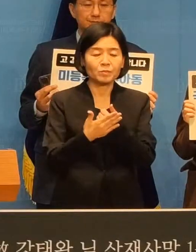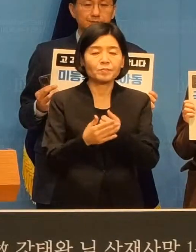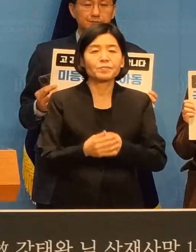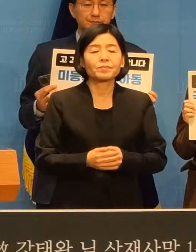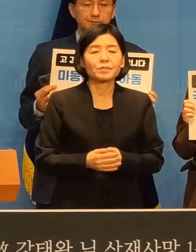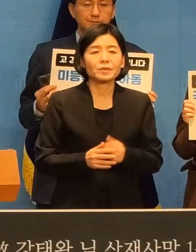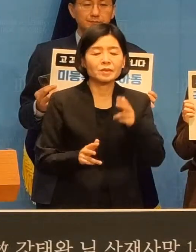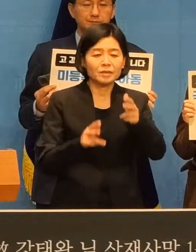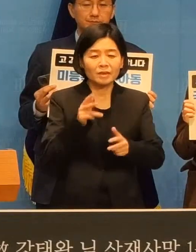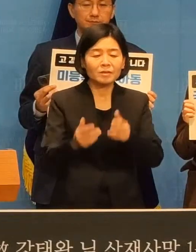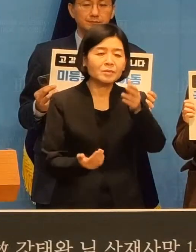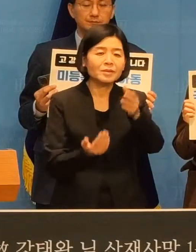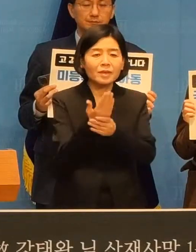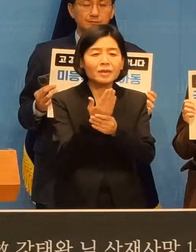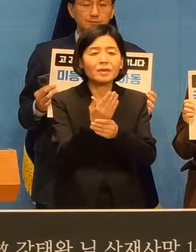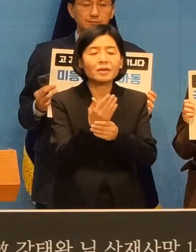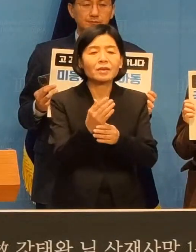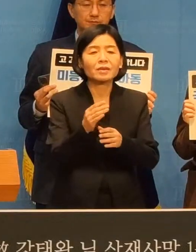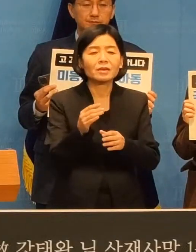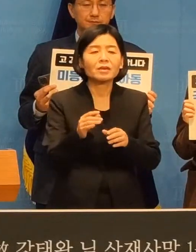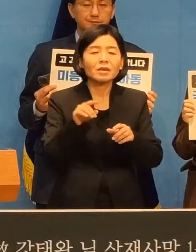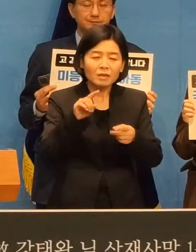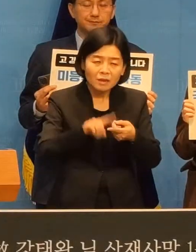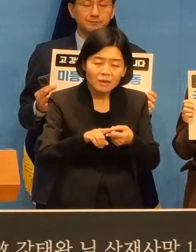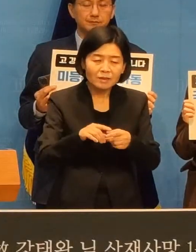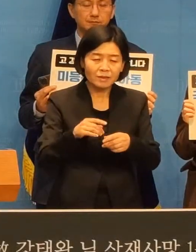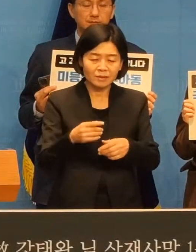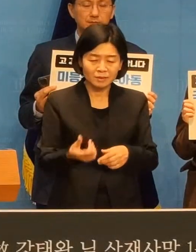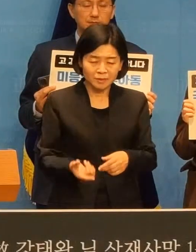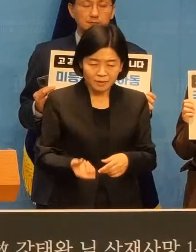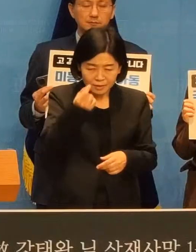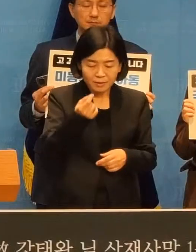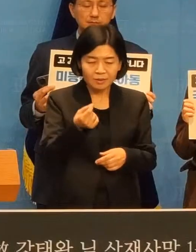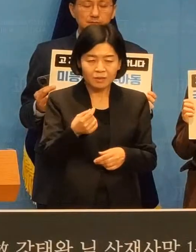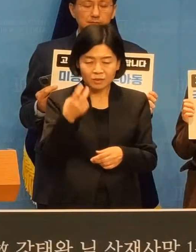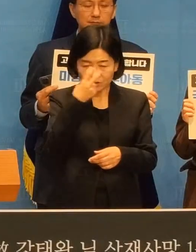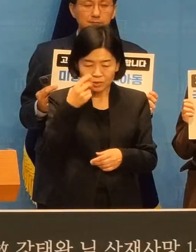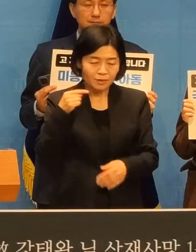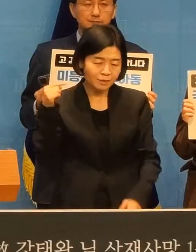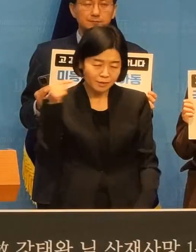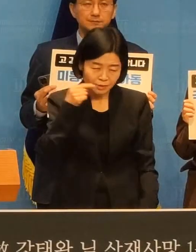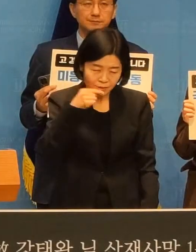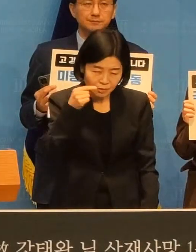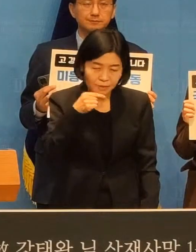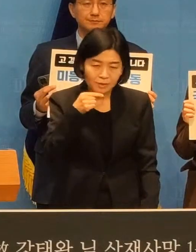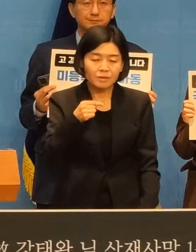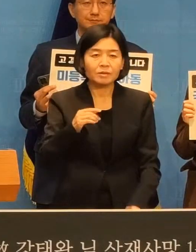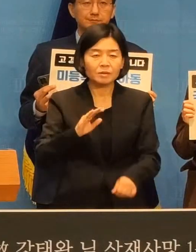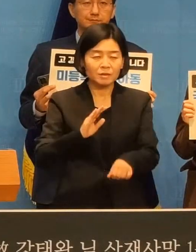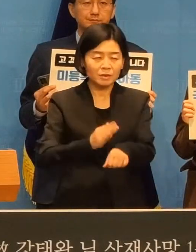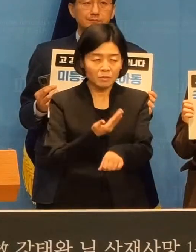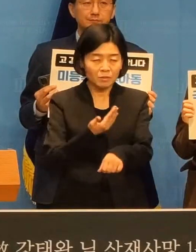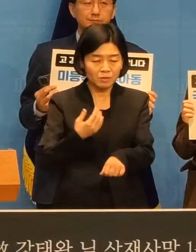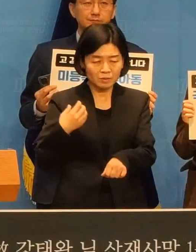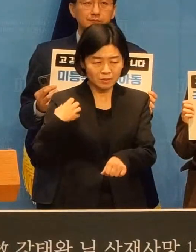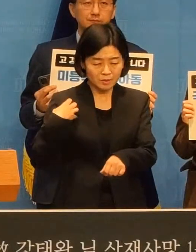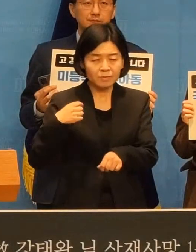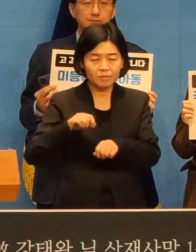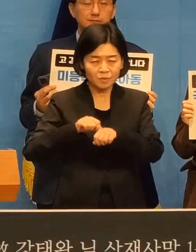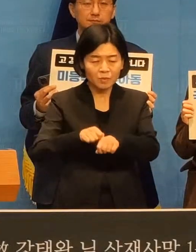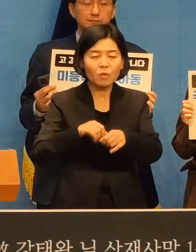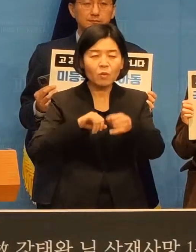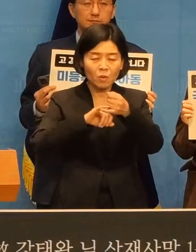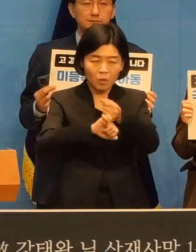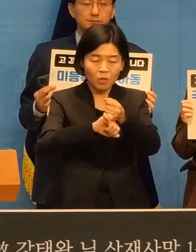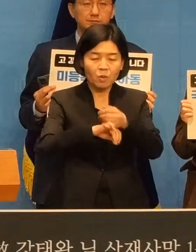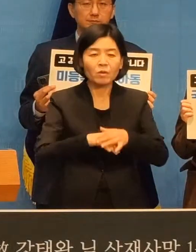산업재해 사고에 대한 신속하고 철저한 수사와 책임자 처벌의 필요성을 다시 한번 확인하는 자리였습니다.